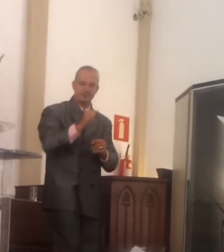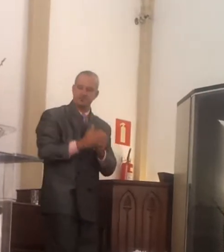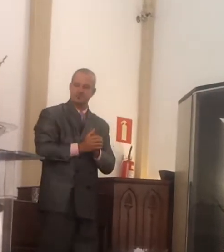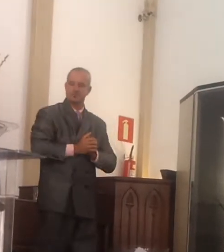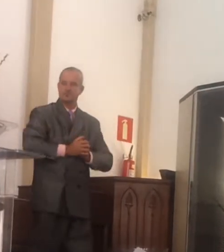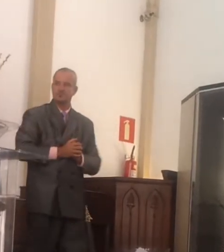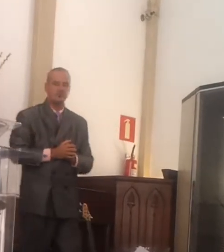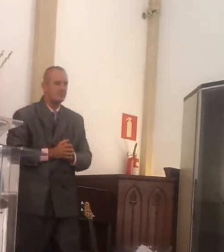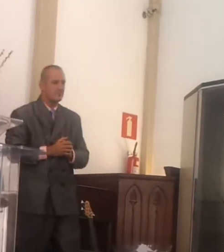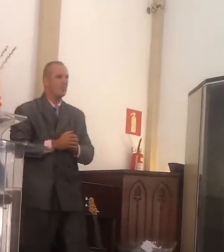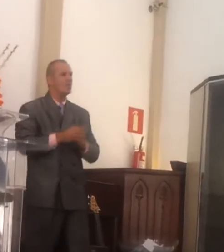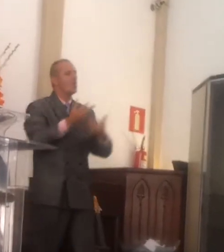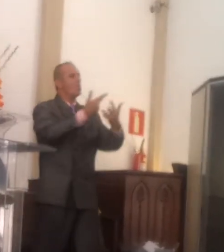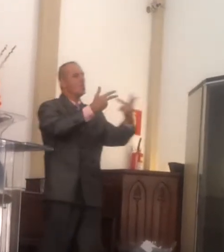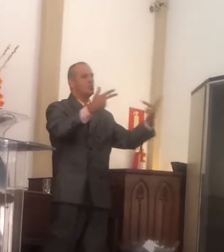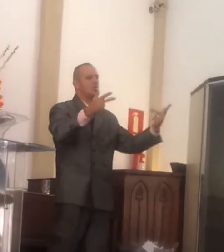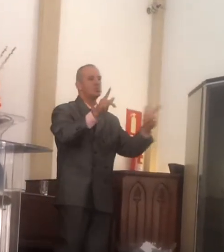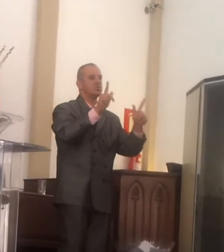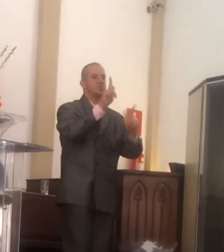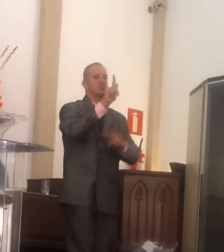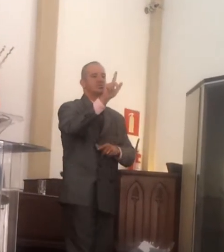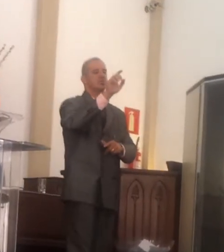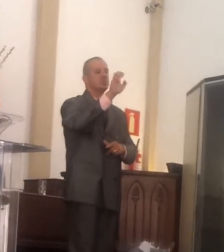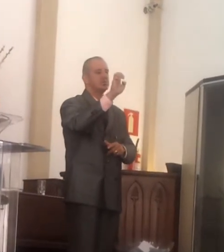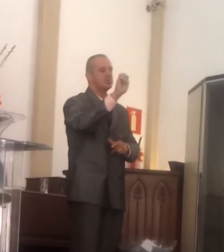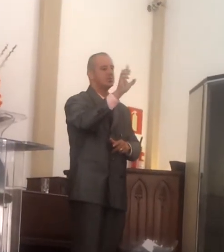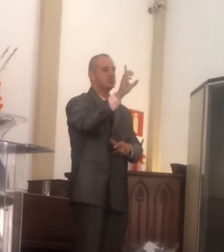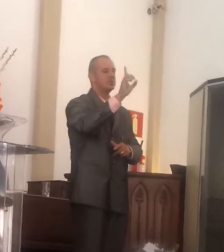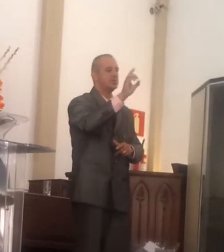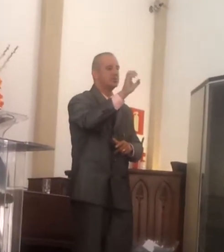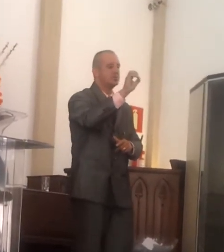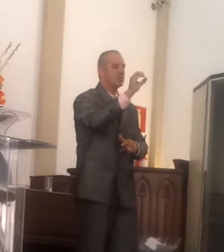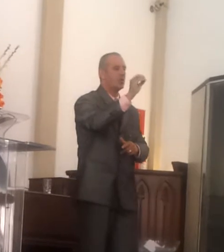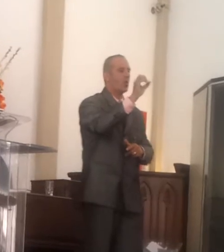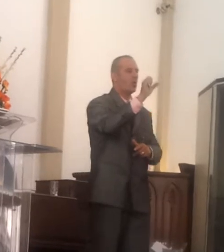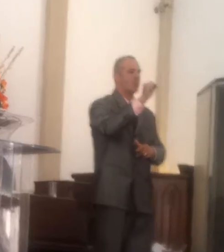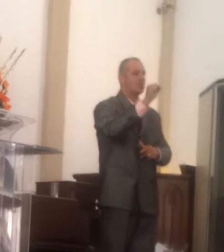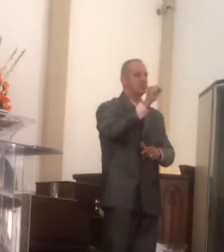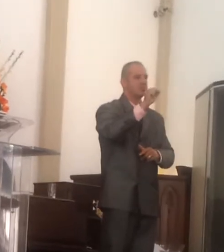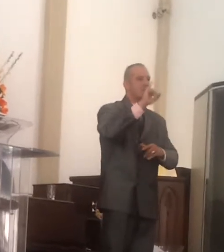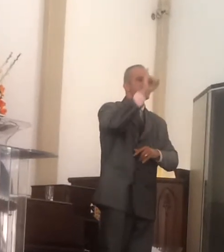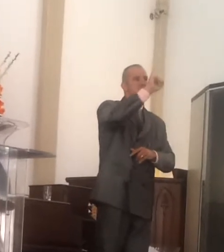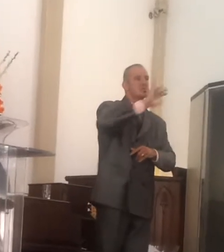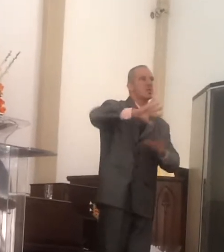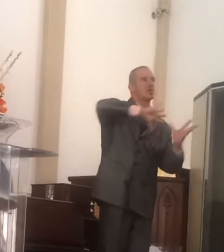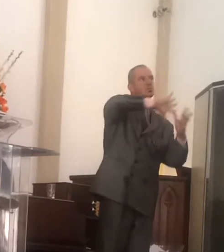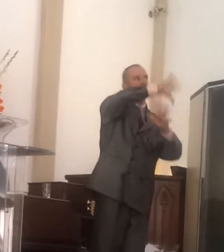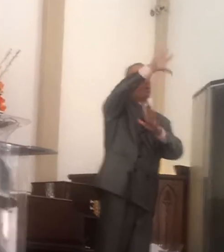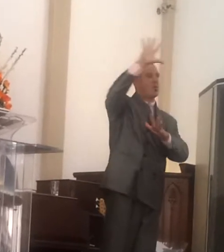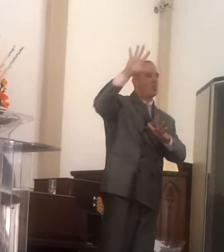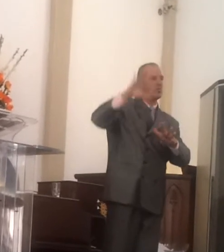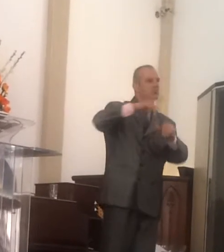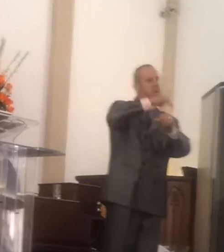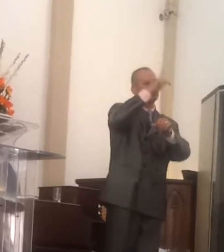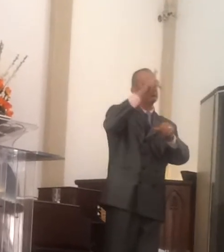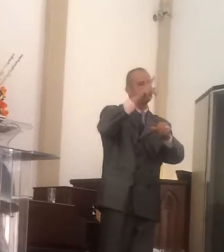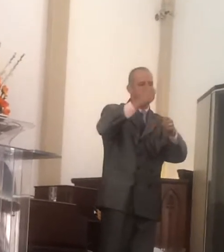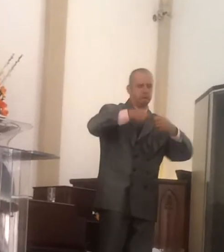dentre as várias atividades que os gigantes internacionais desenvolvem pelo mundo no ministério mais